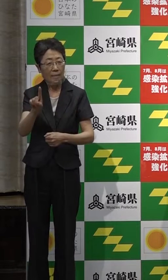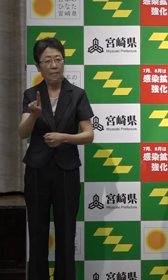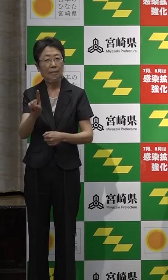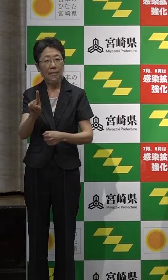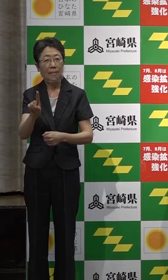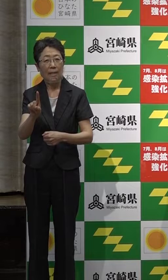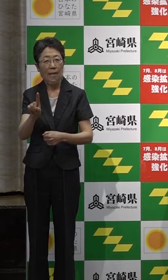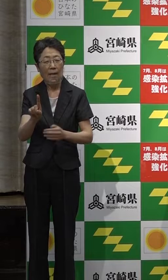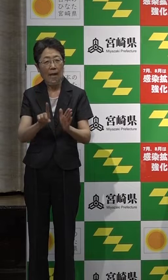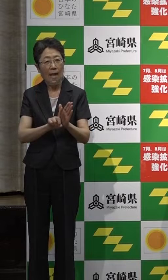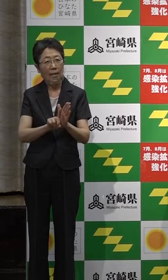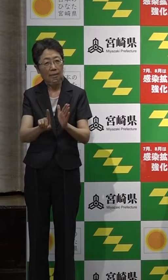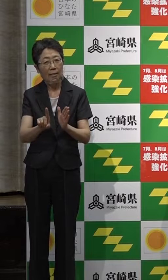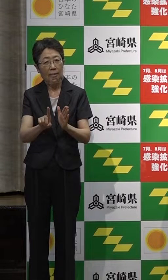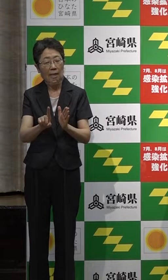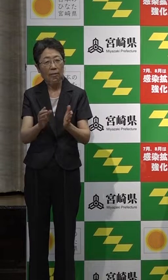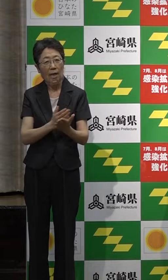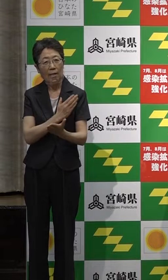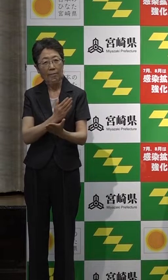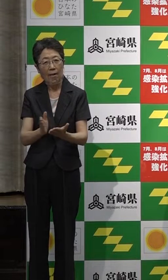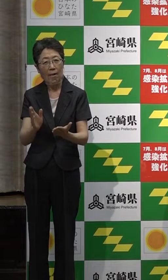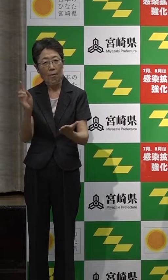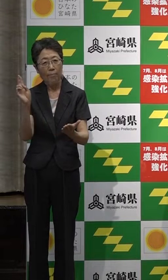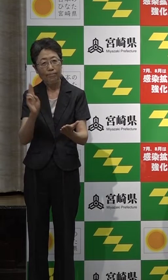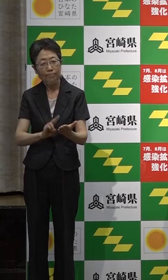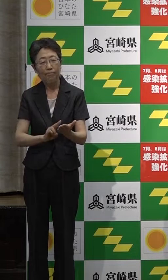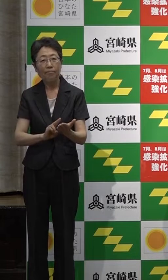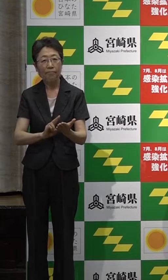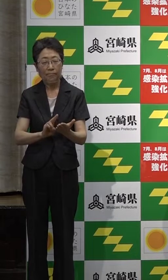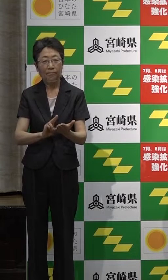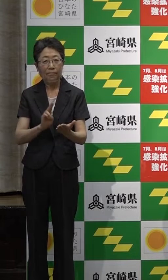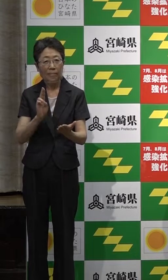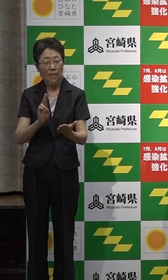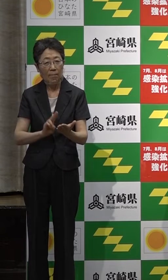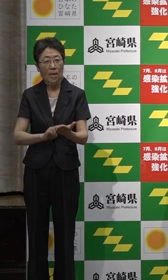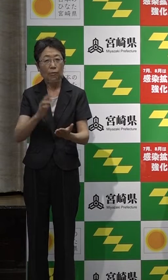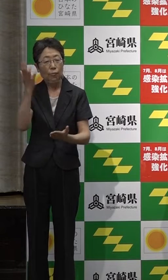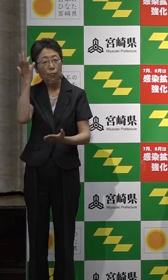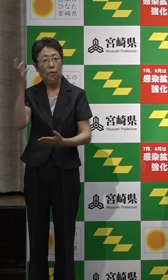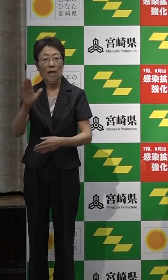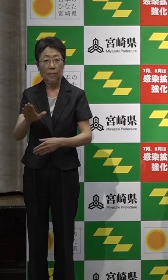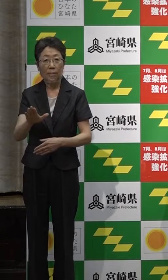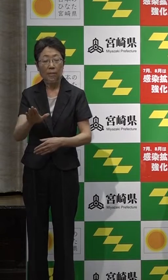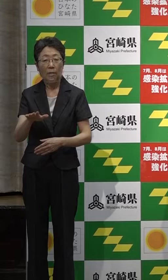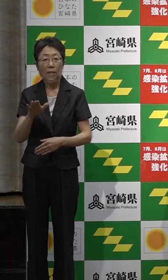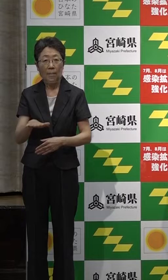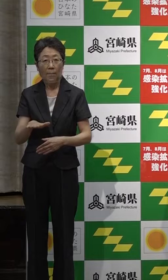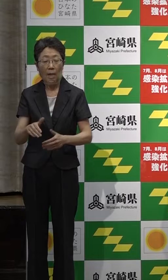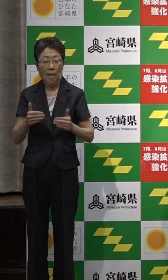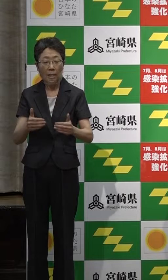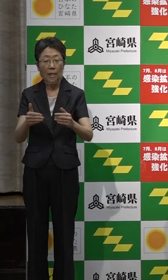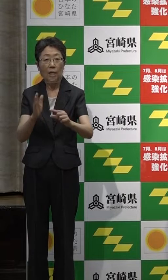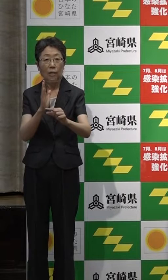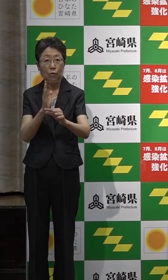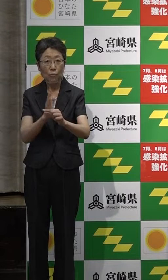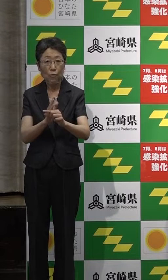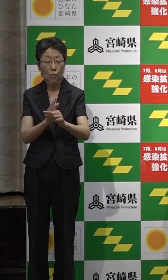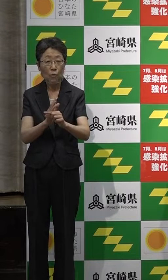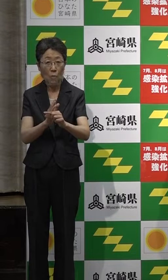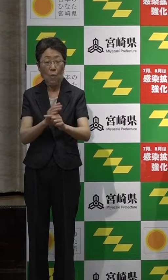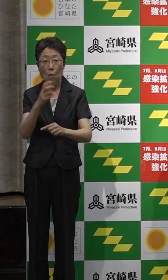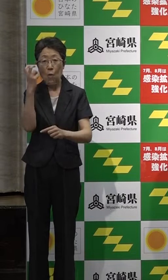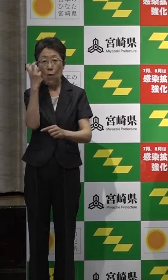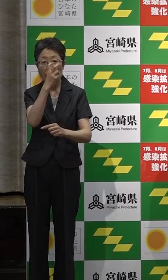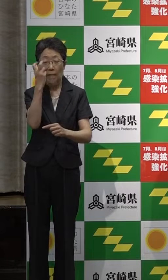る可能性が強いのではないかというふうに見ております。だからこれも現在進行しております調査、検査ですね、そ